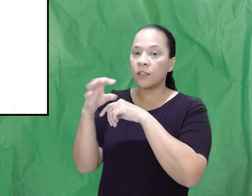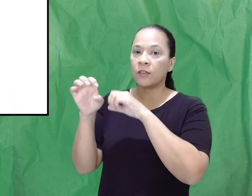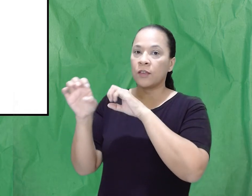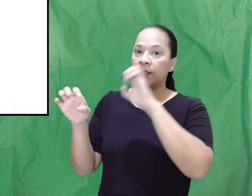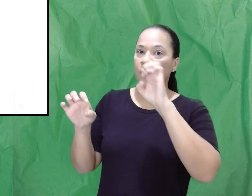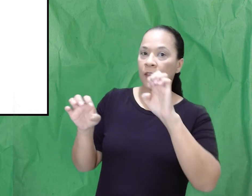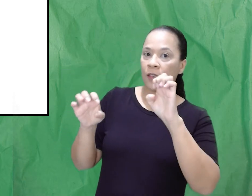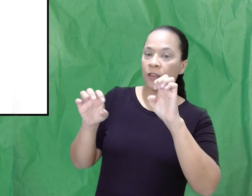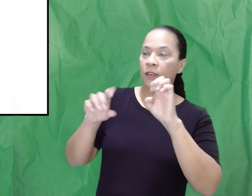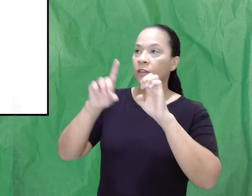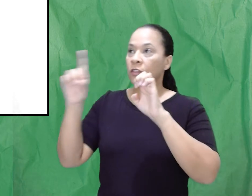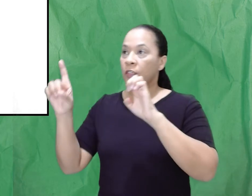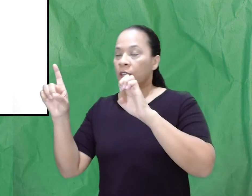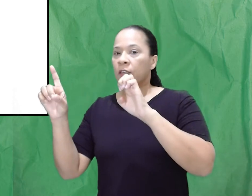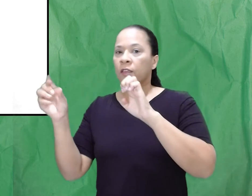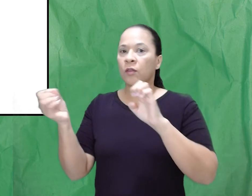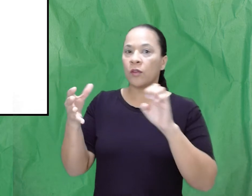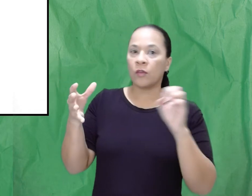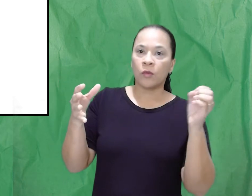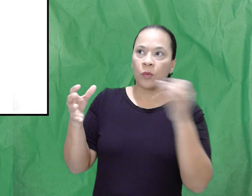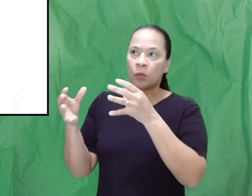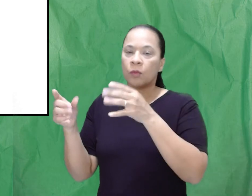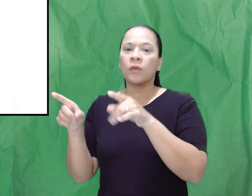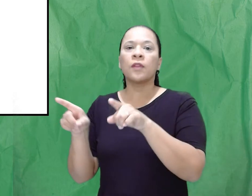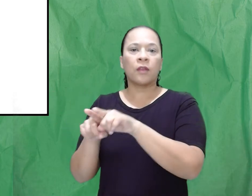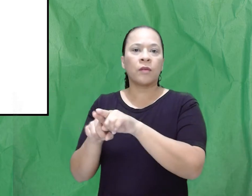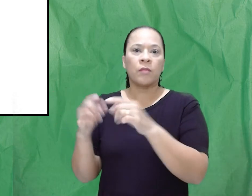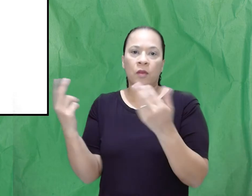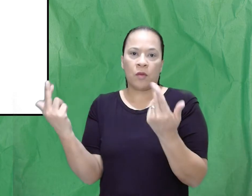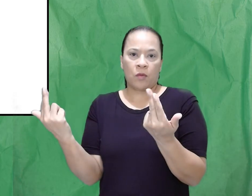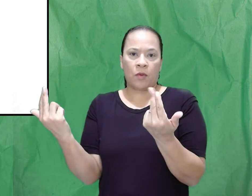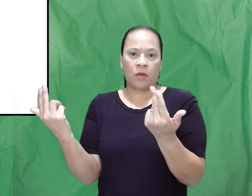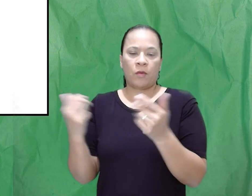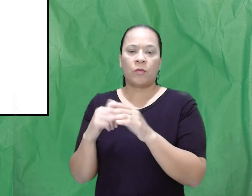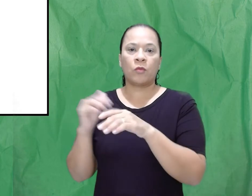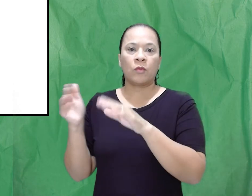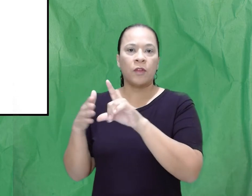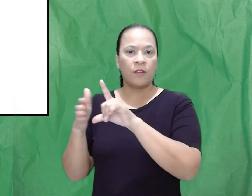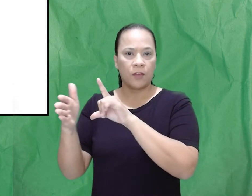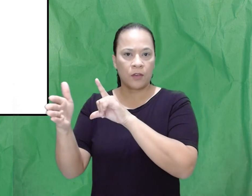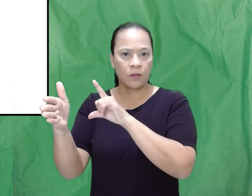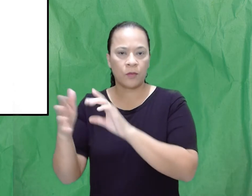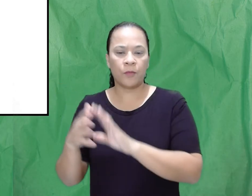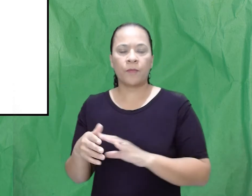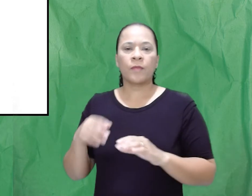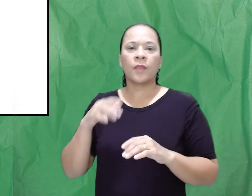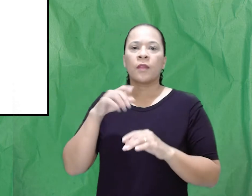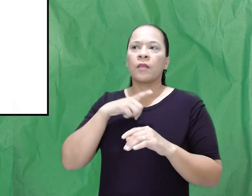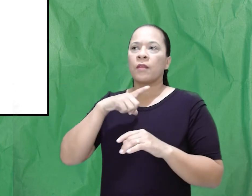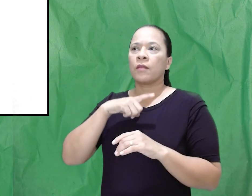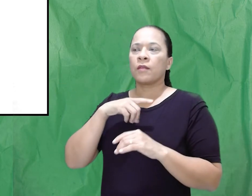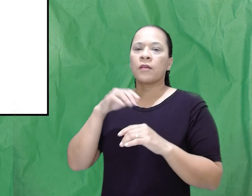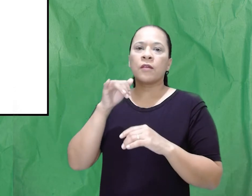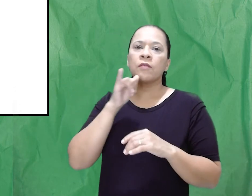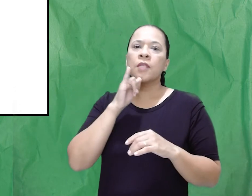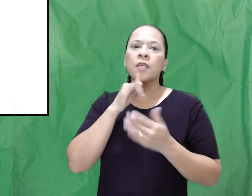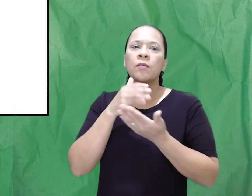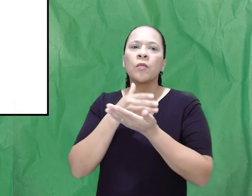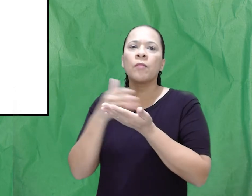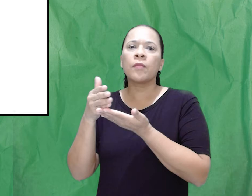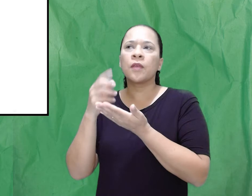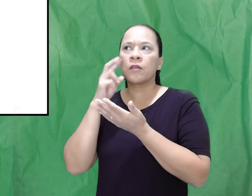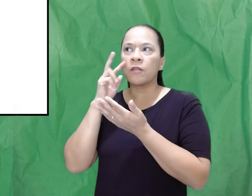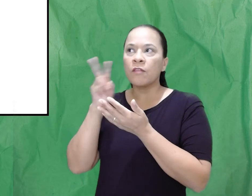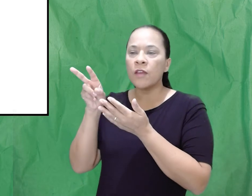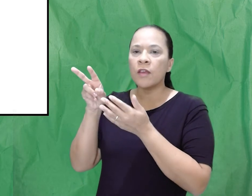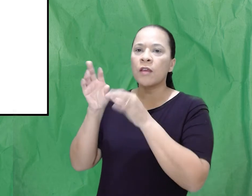na direita, no navegador. Então, um exemplo inicial, eu tenho esse aqui, o exemplo utilizando